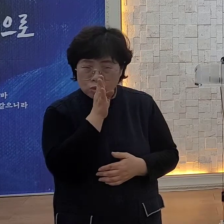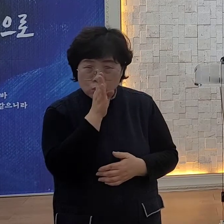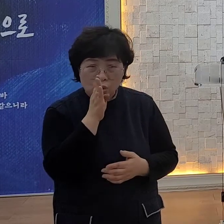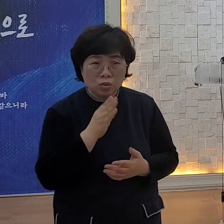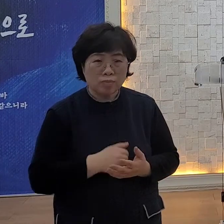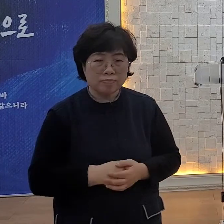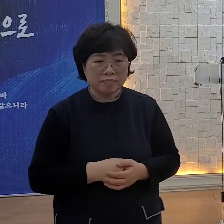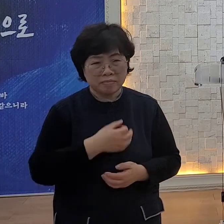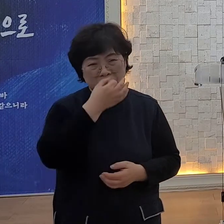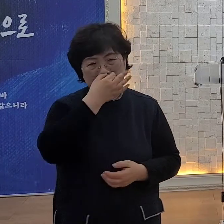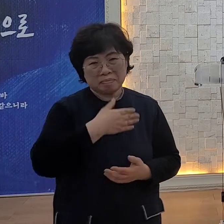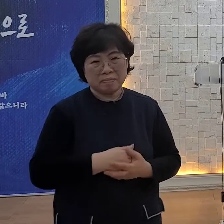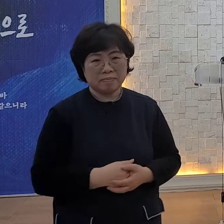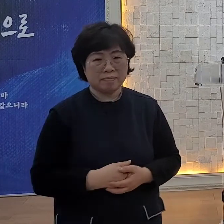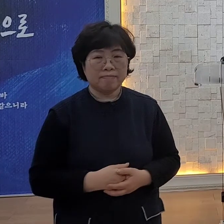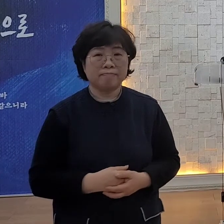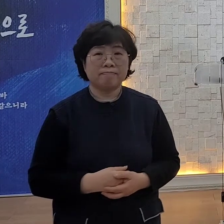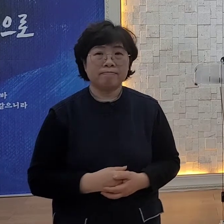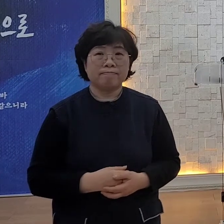너무나도